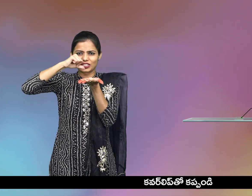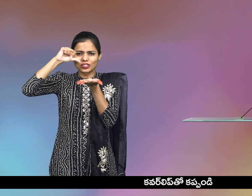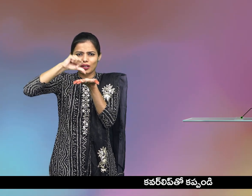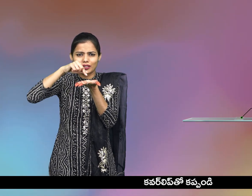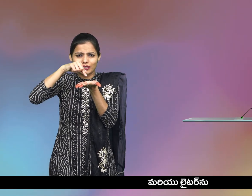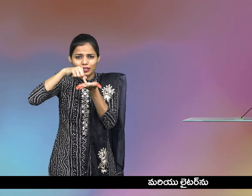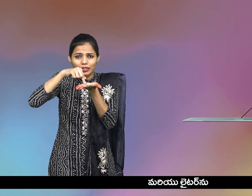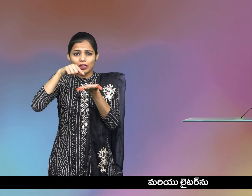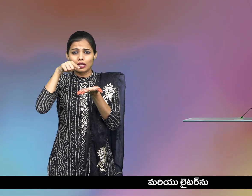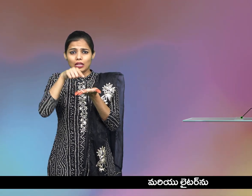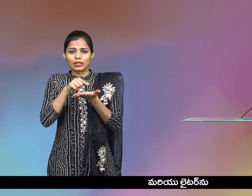మరియు